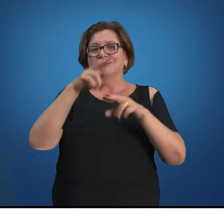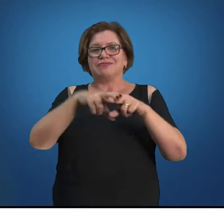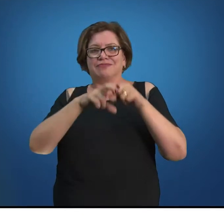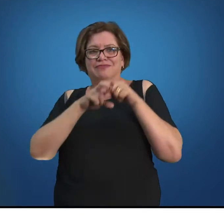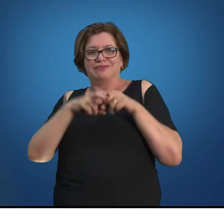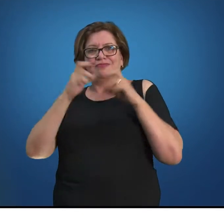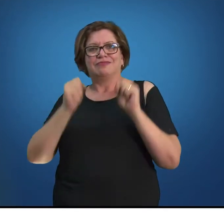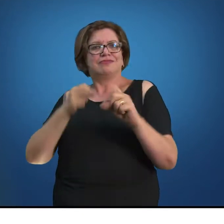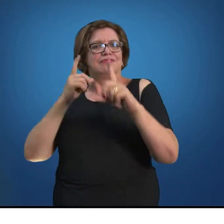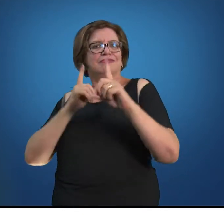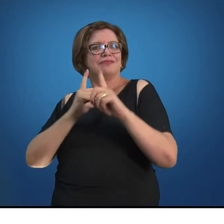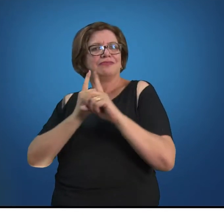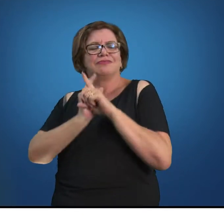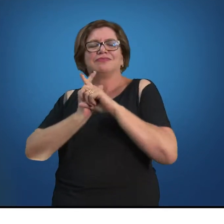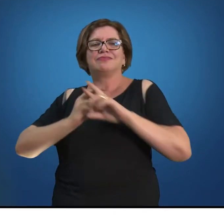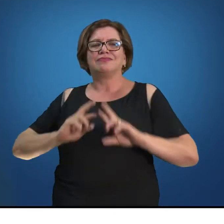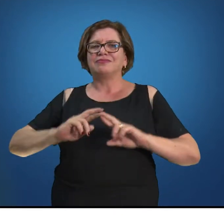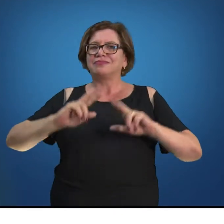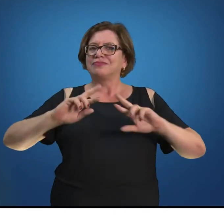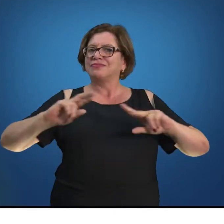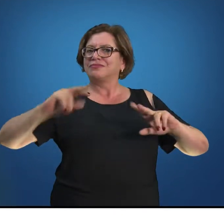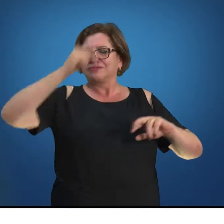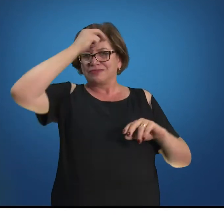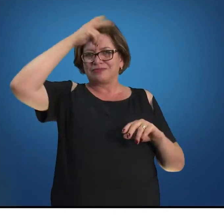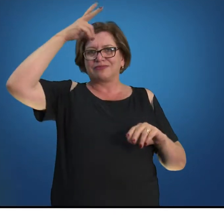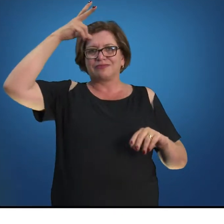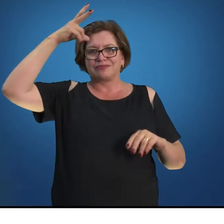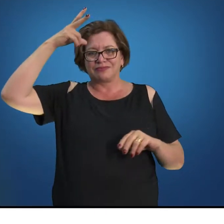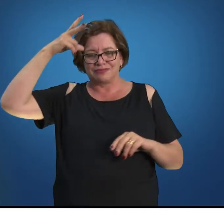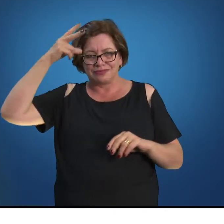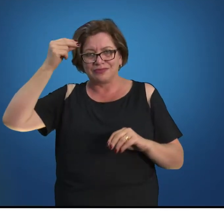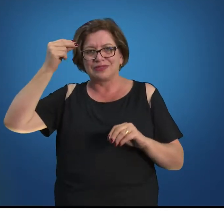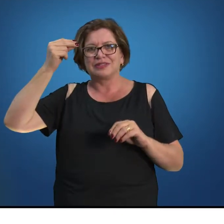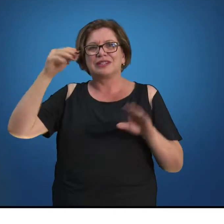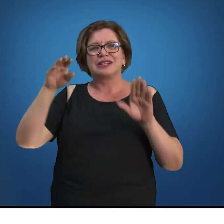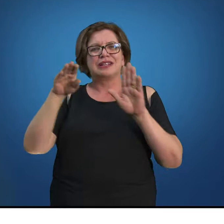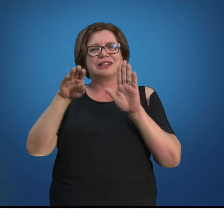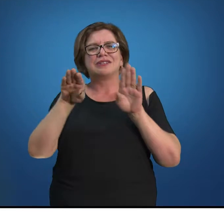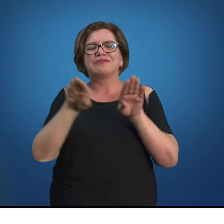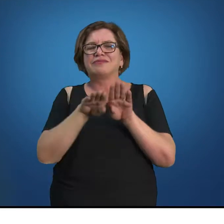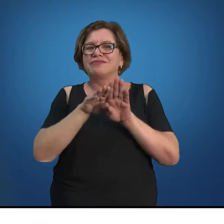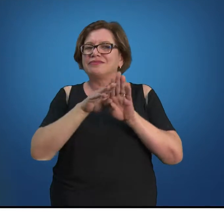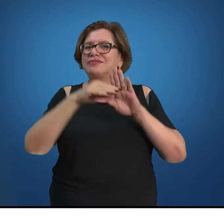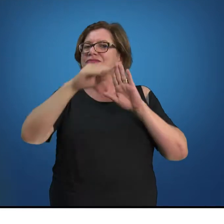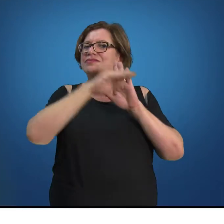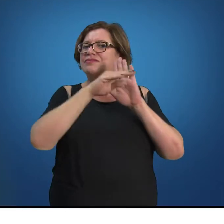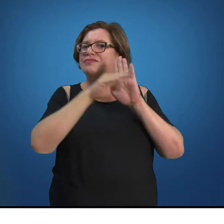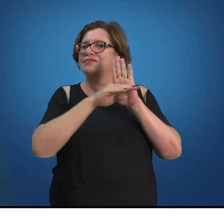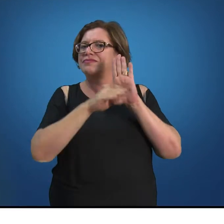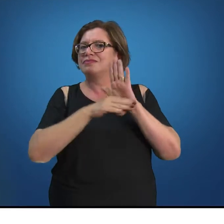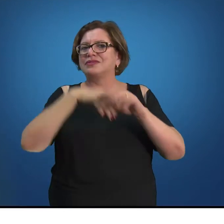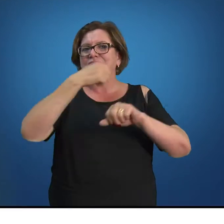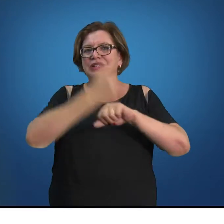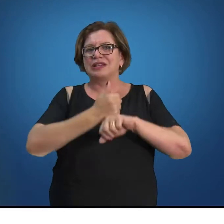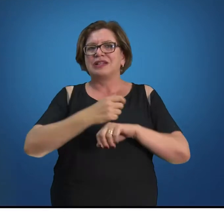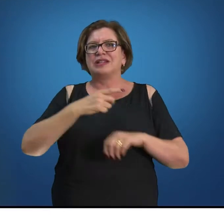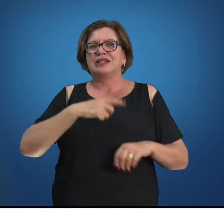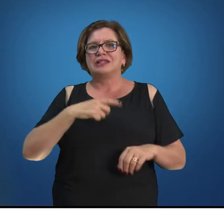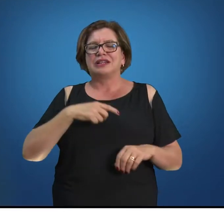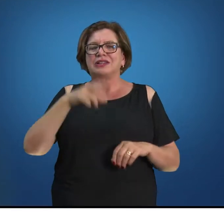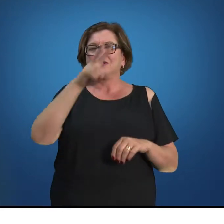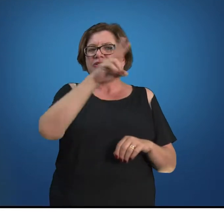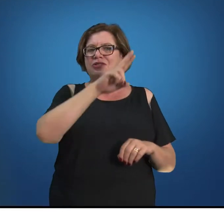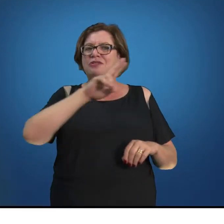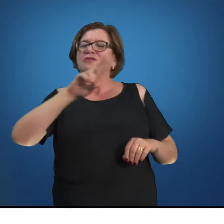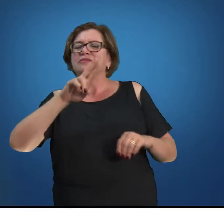aí nas diferentes prefeituras municipais, no documento final do plano diretor, o nome plano